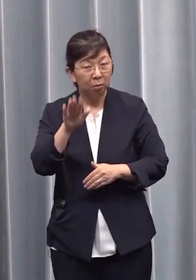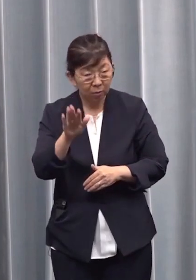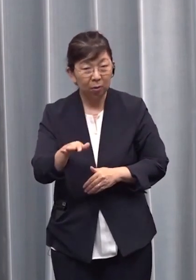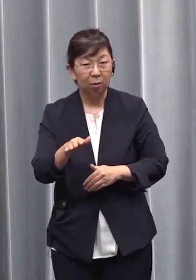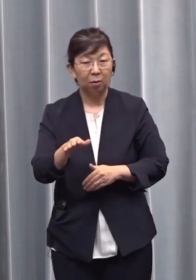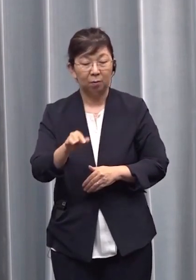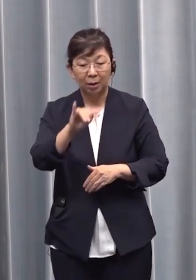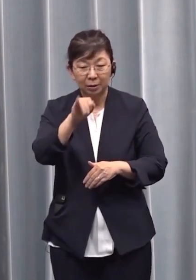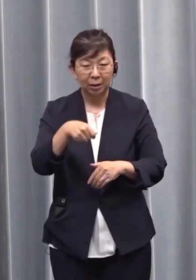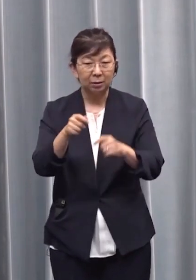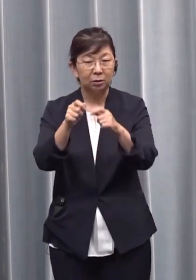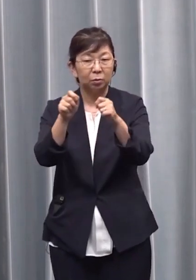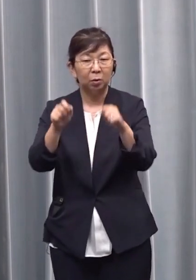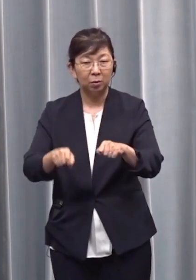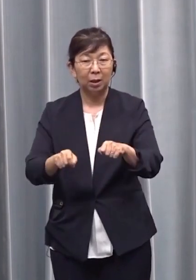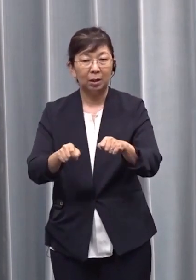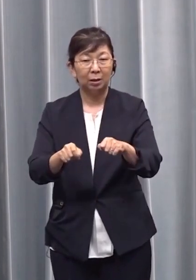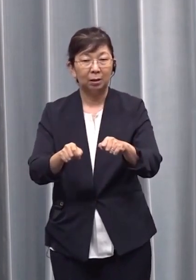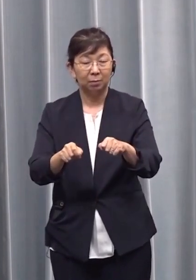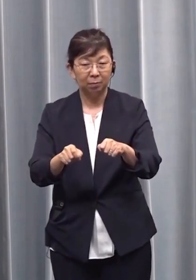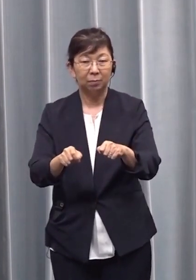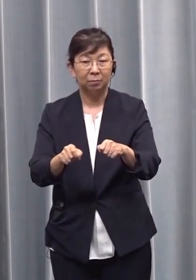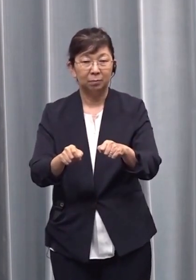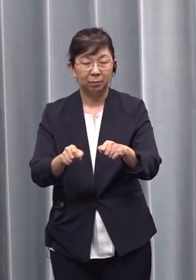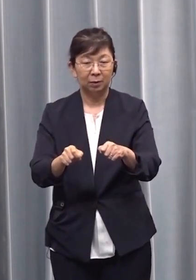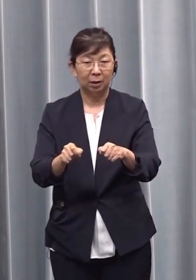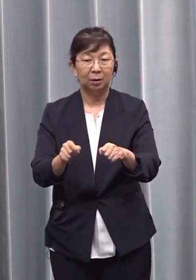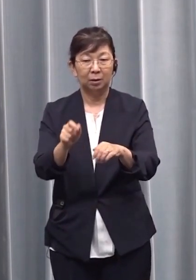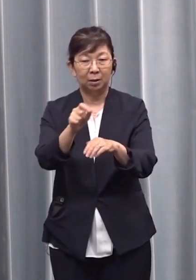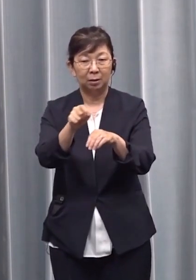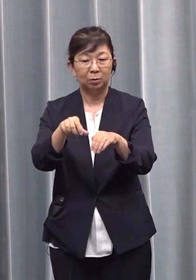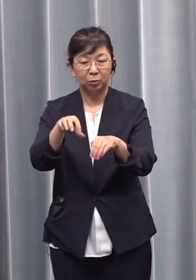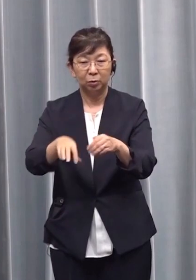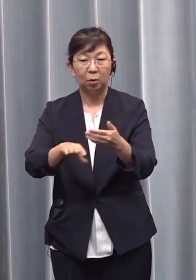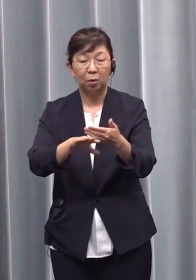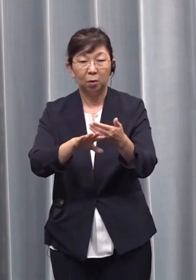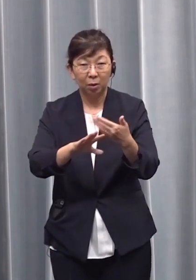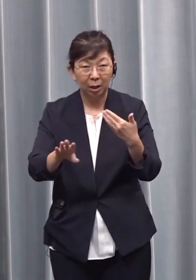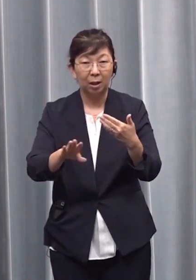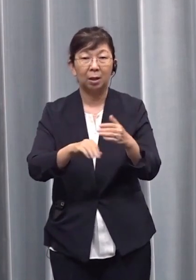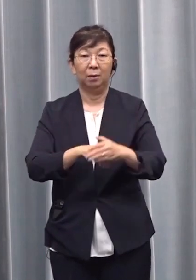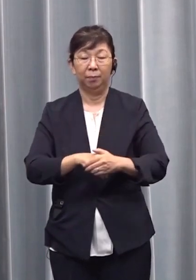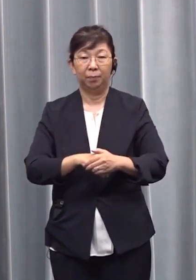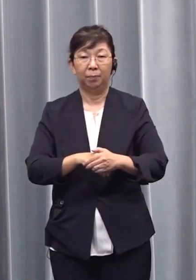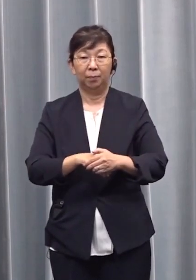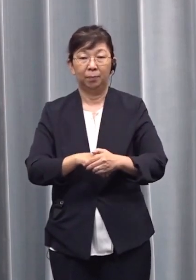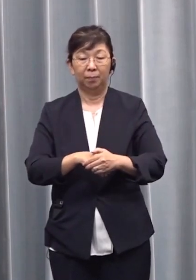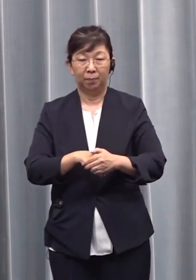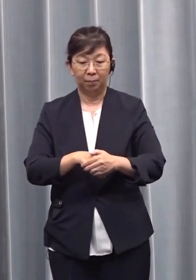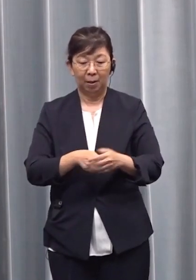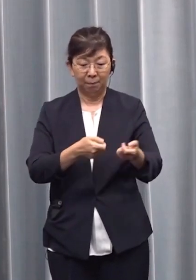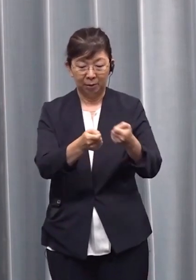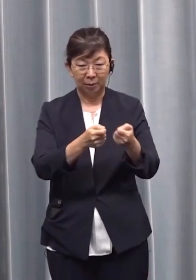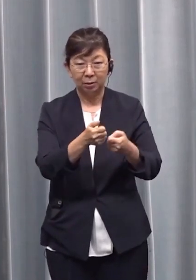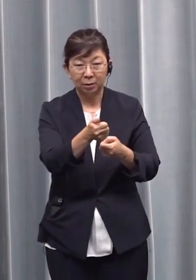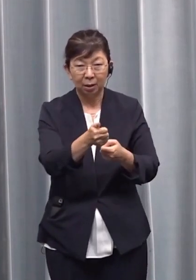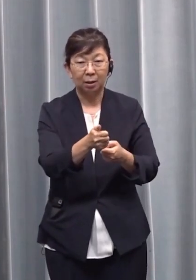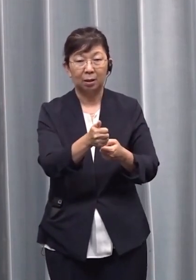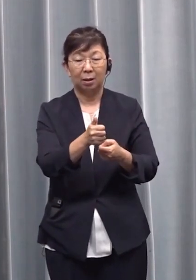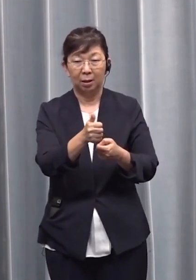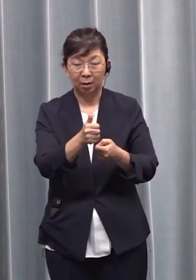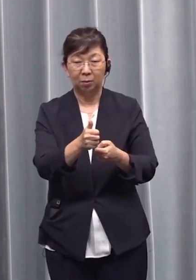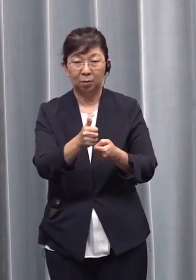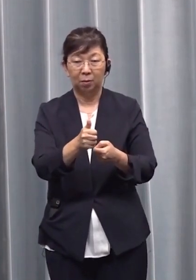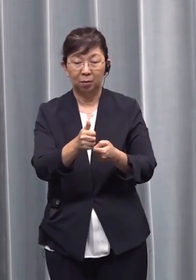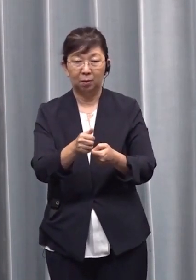とジャニーズ問題というのが、ジャニーズ事務所だけでなく、その事務所の、マネージャーによるタレントたちへの加害